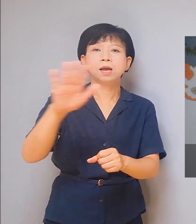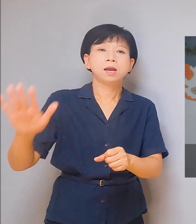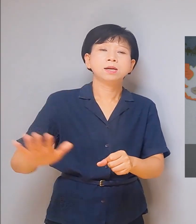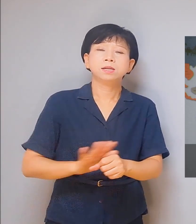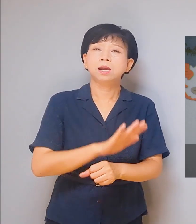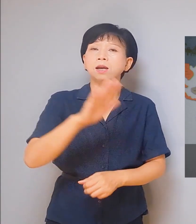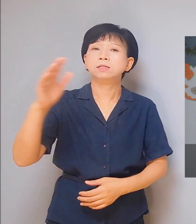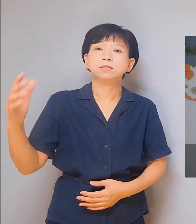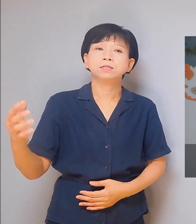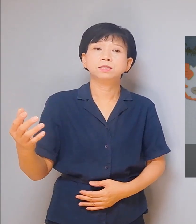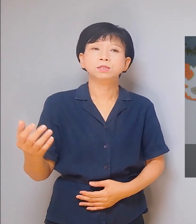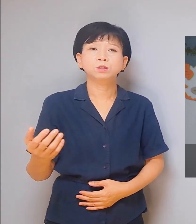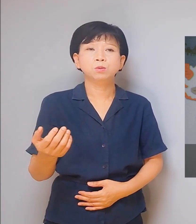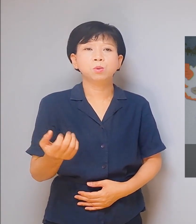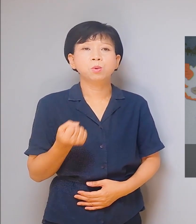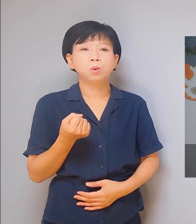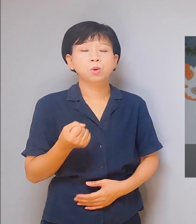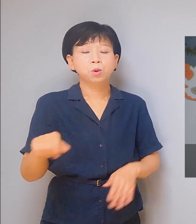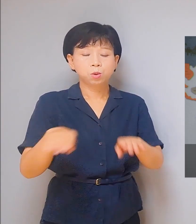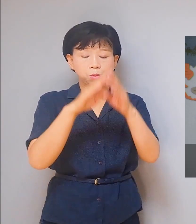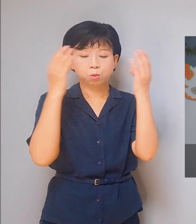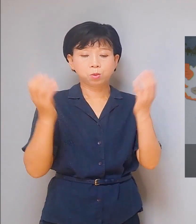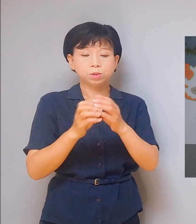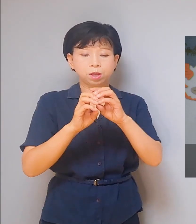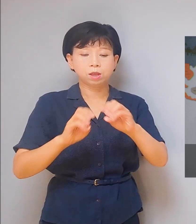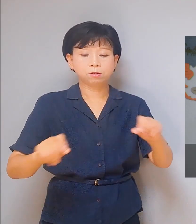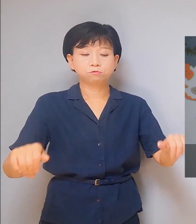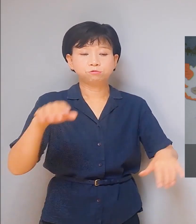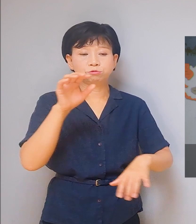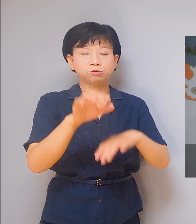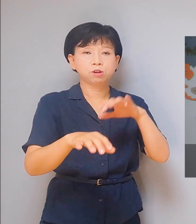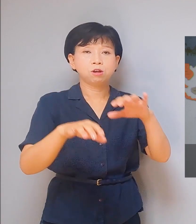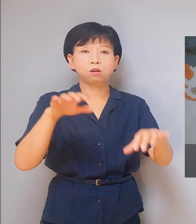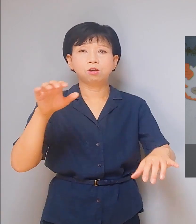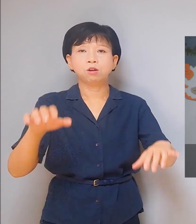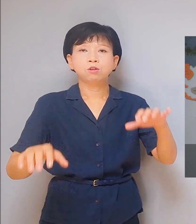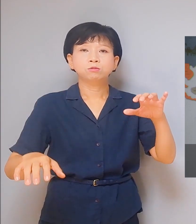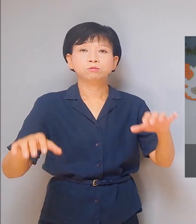손에 사랑을 들고 온 땅